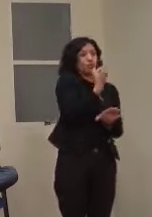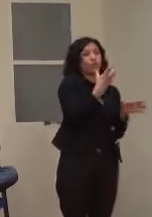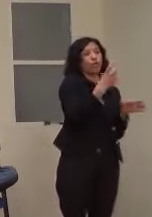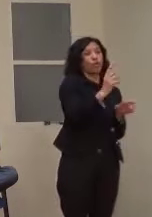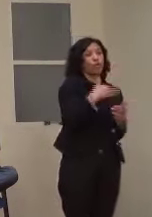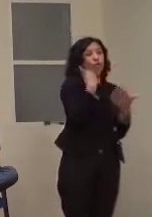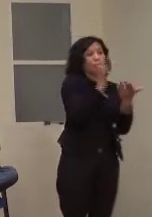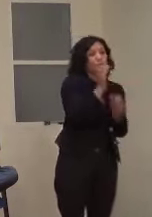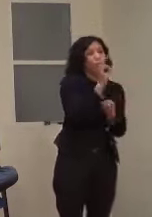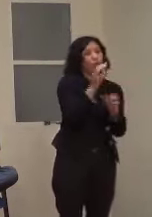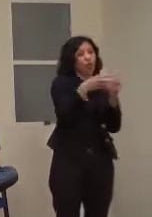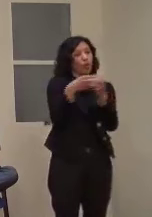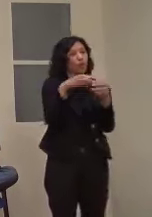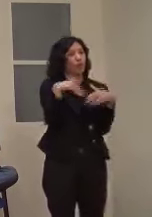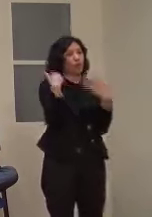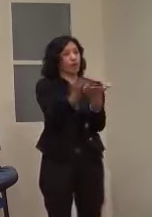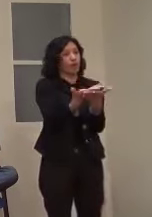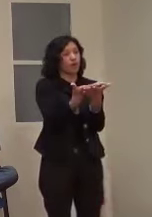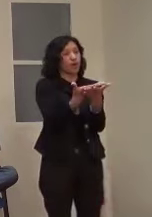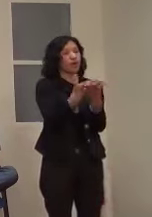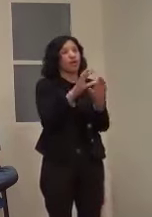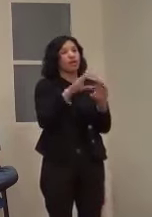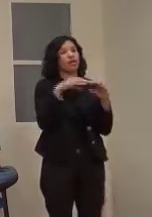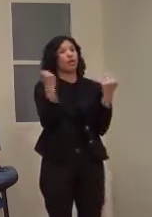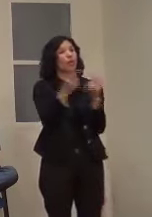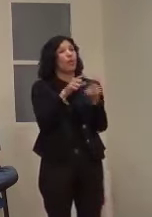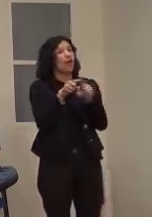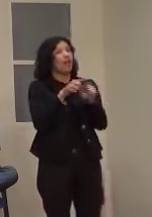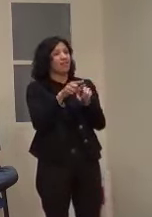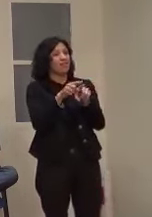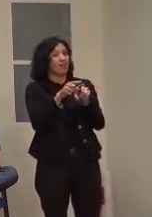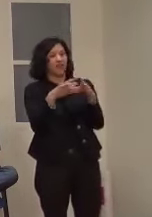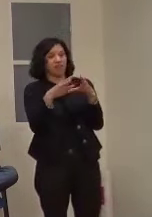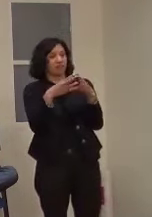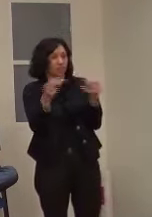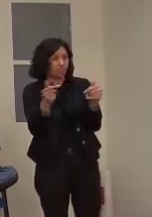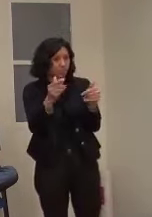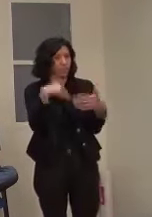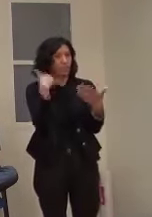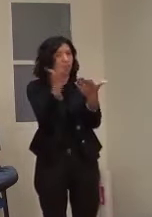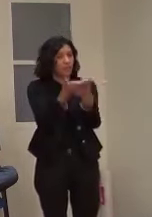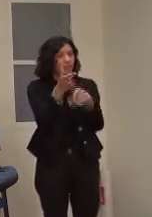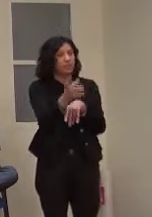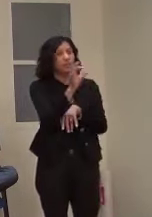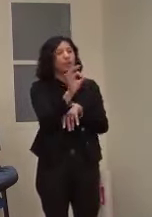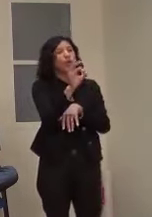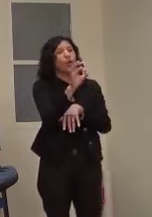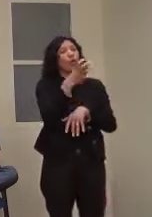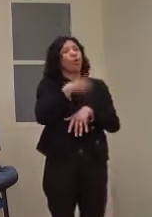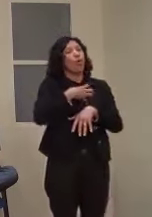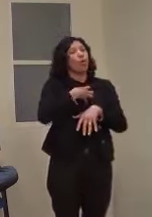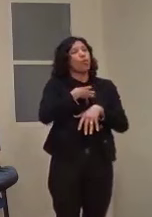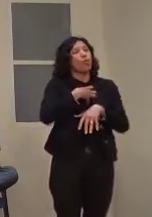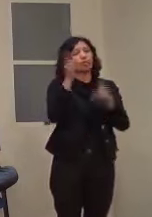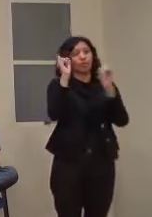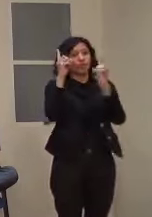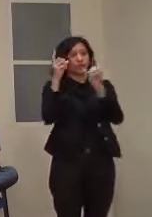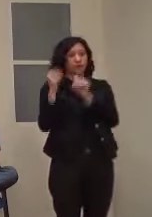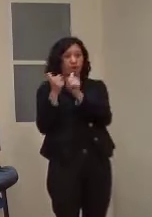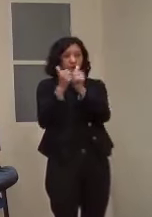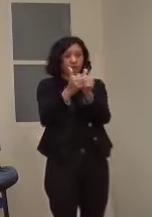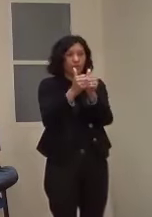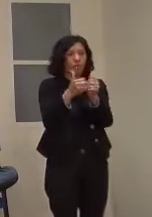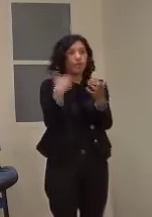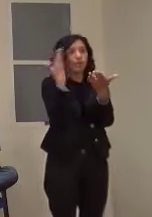como una propuesta de trabajo final de carrera o los mismos cursos con los profesores y los